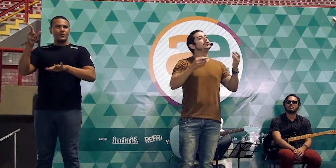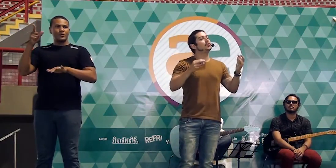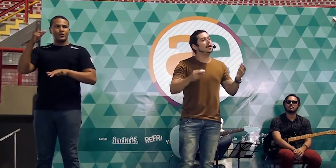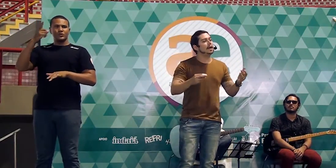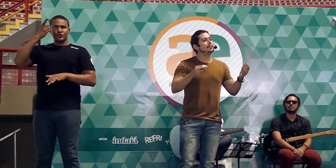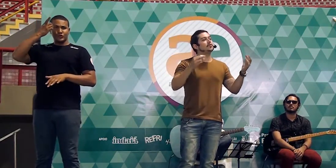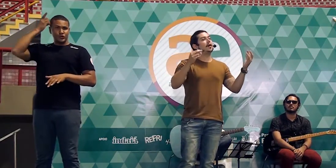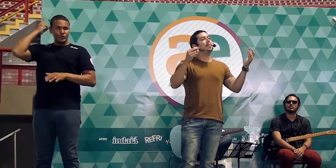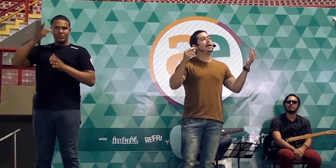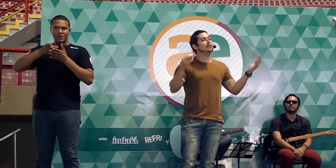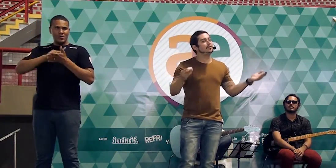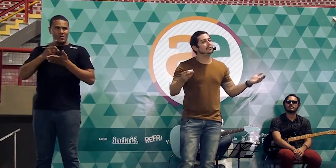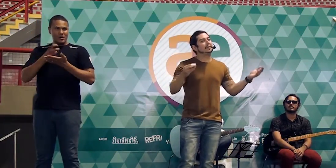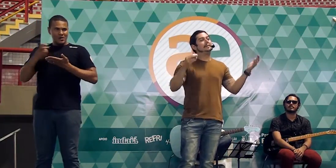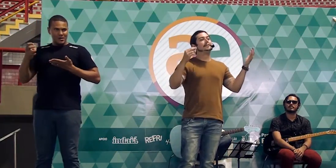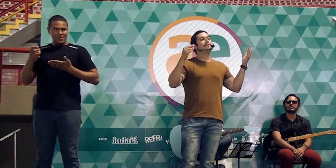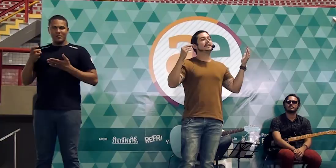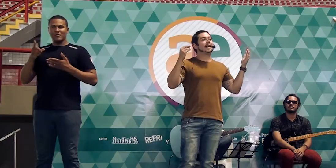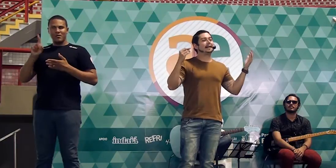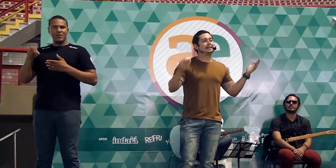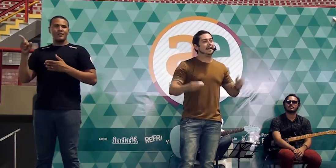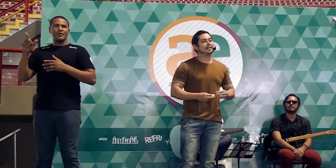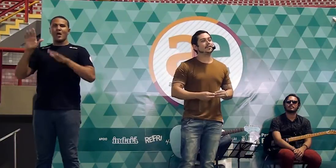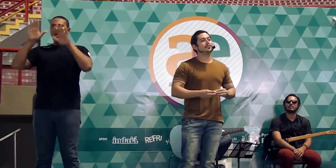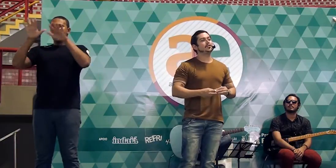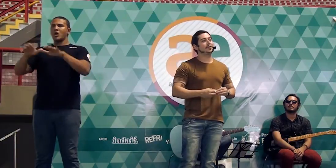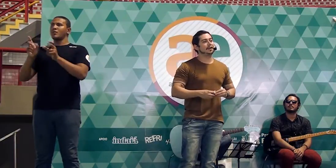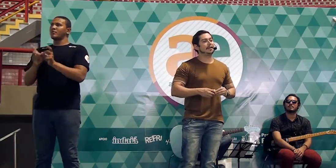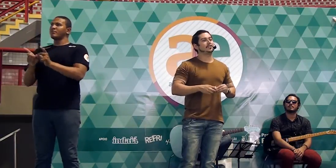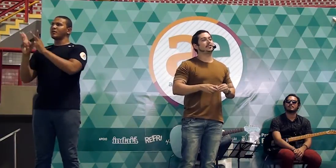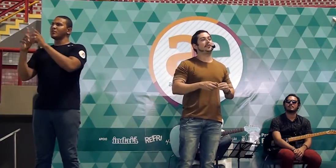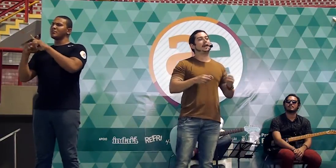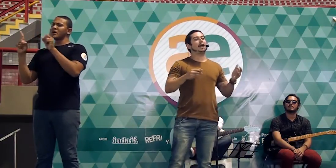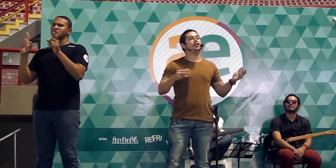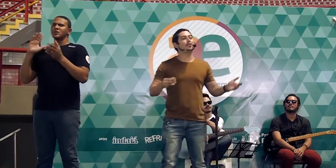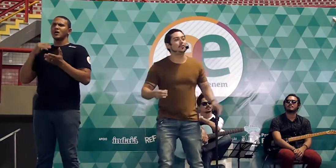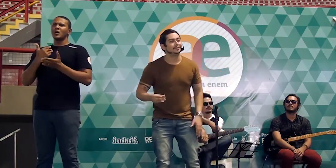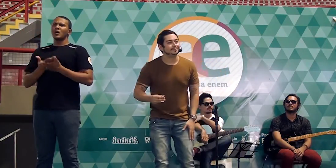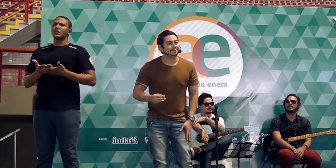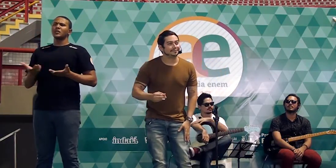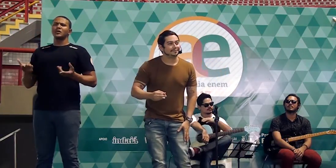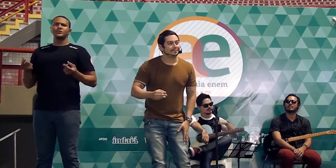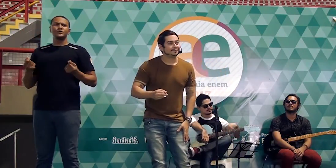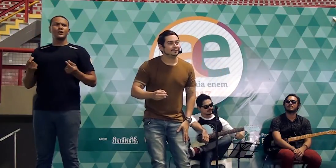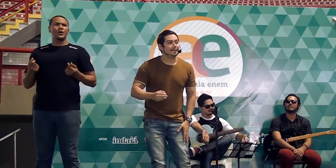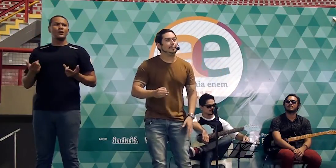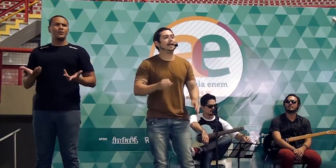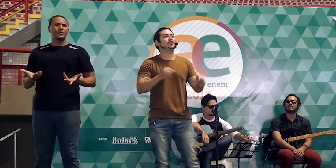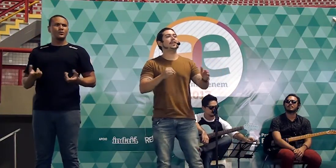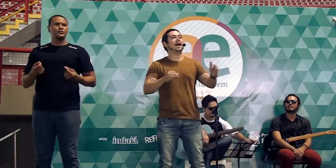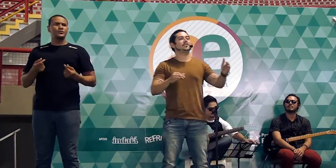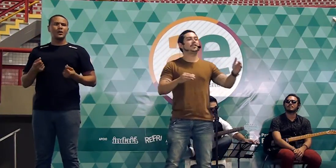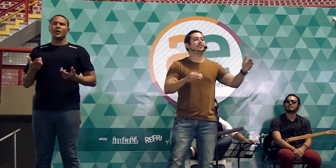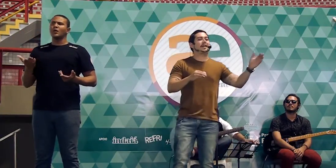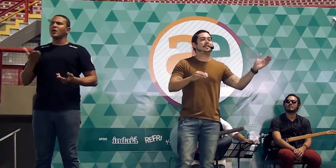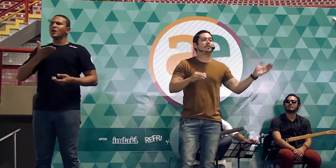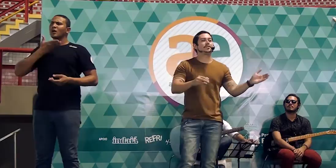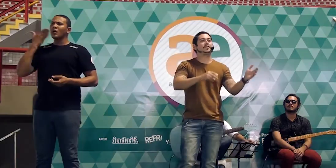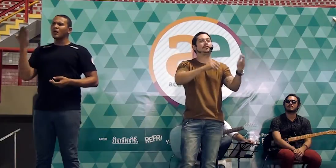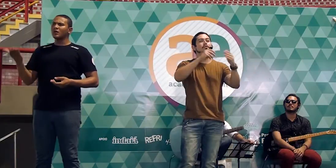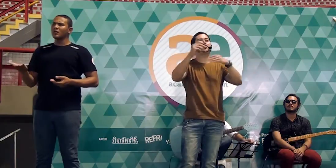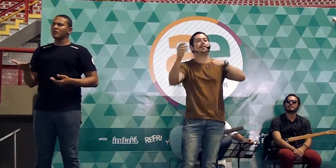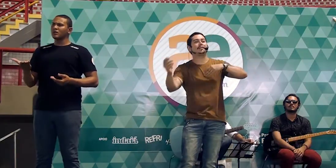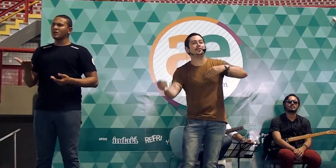e continuamos com a pergunta: cadê esse dinheiro que a gente ia ficar rico? Para tirar a gente